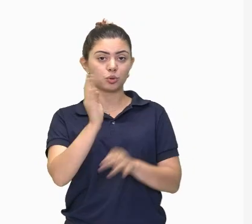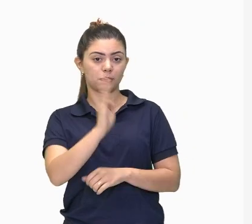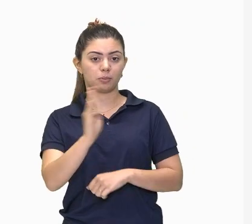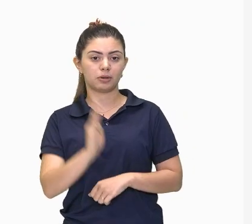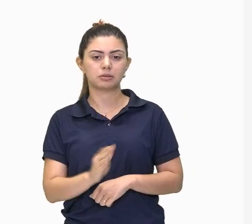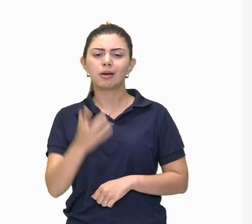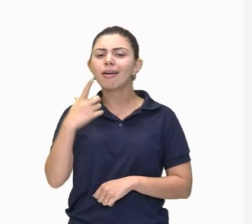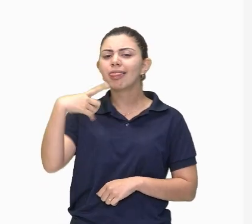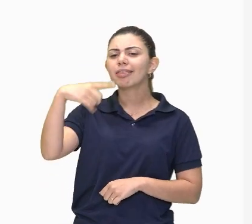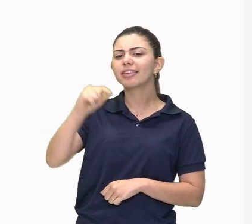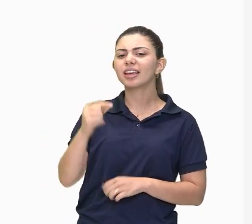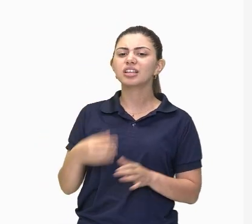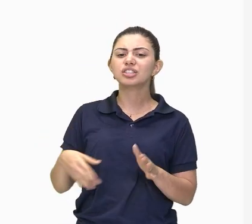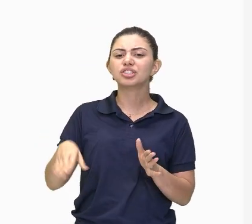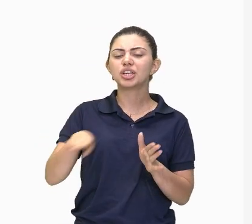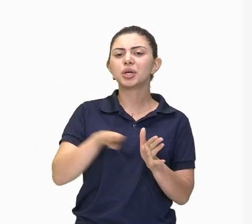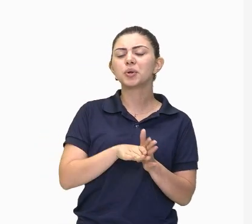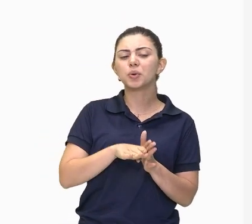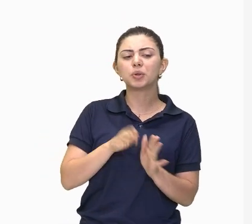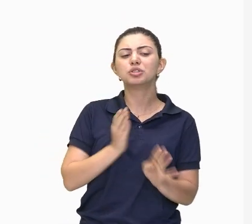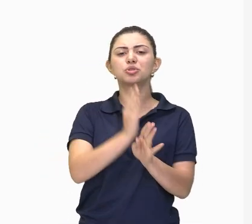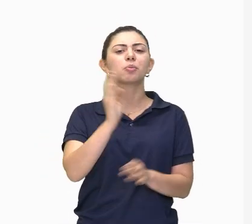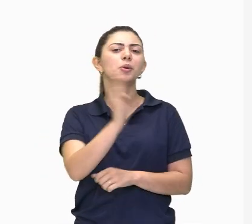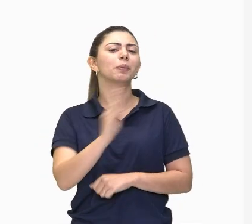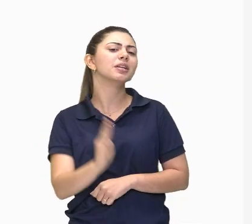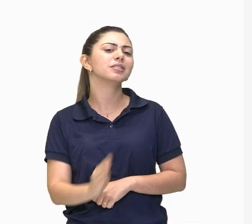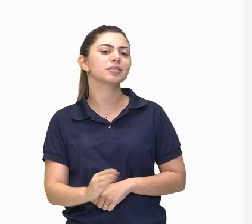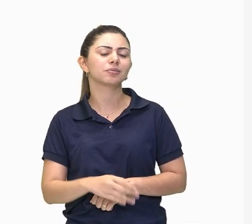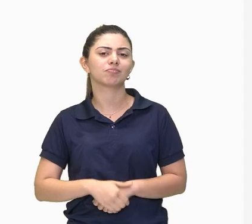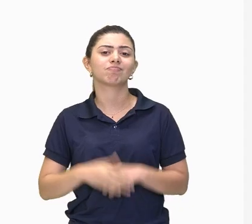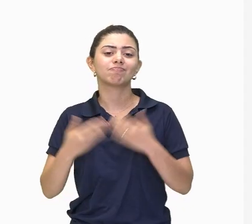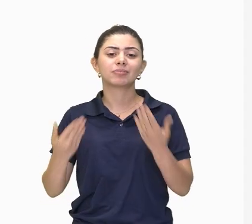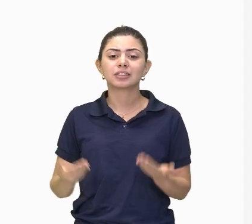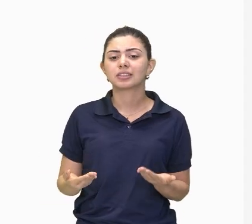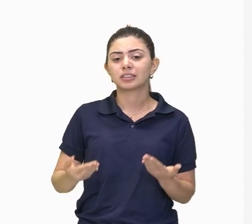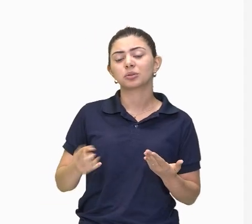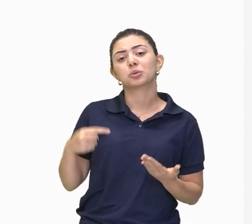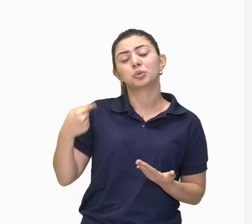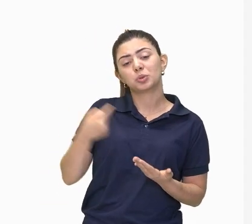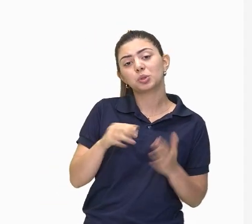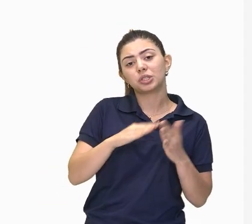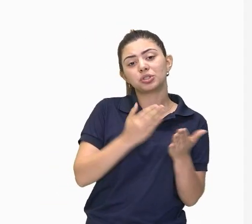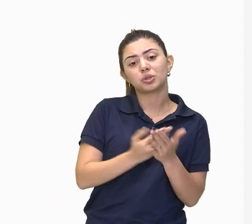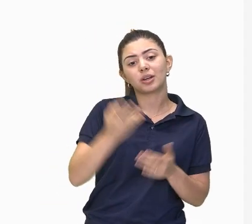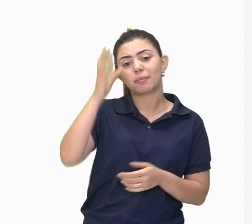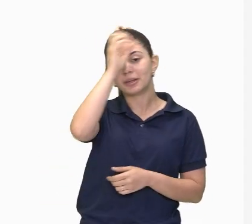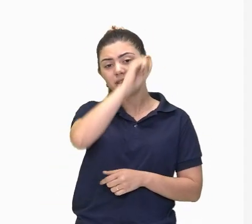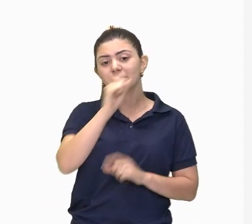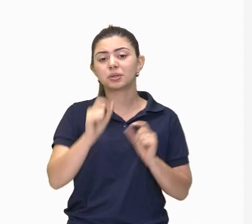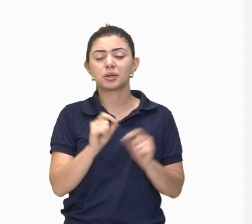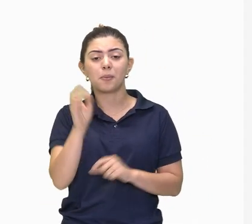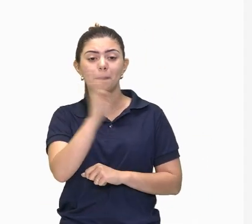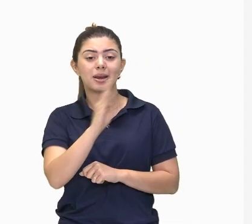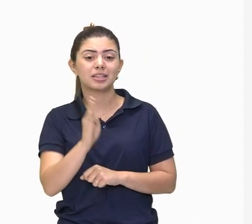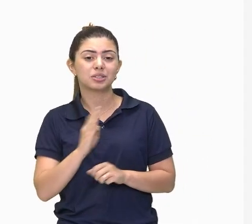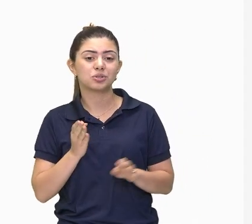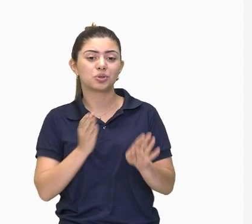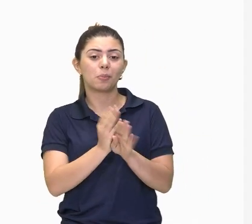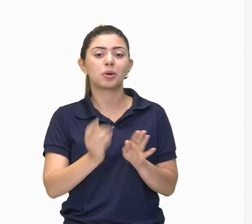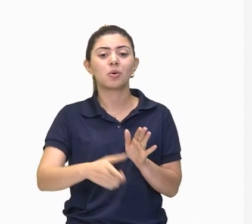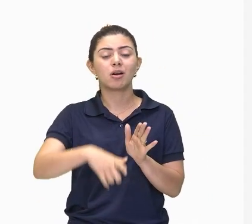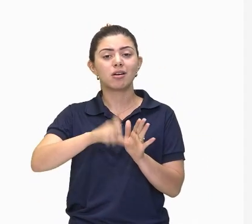quem realmente descobriu o Brasil? Ao contrário do que aprendemos, o Brasil foi descoberto antes